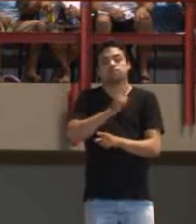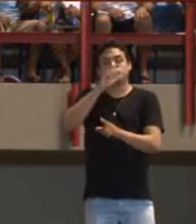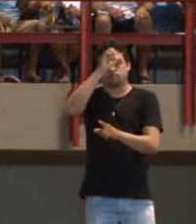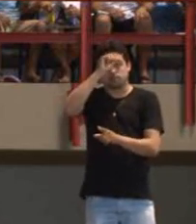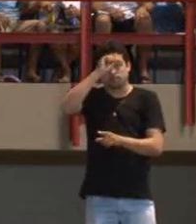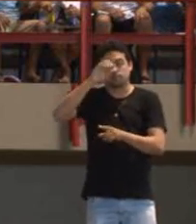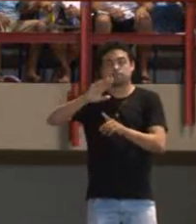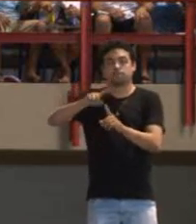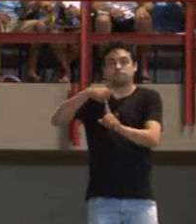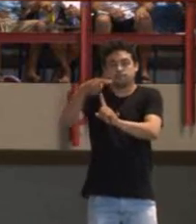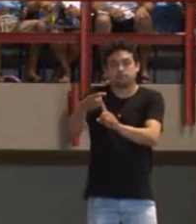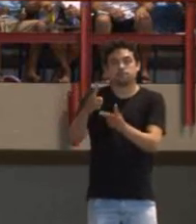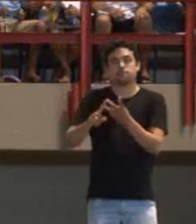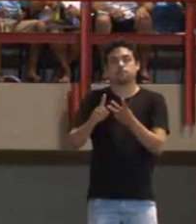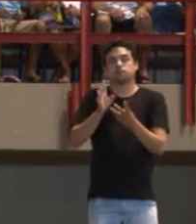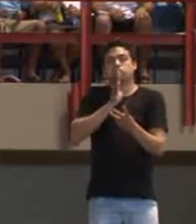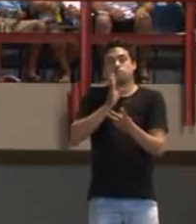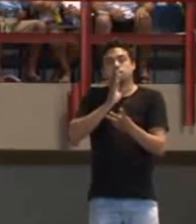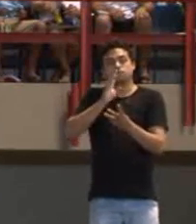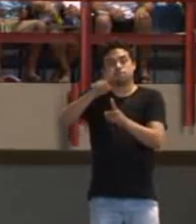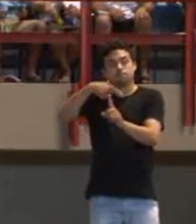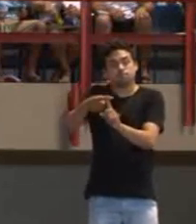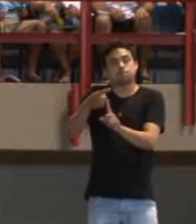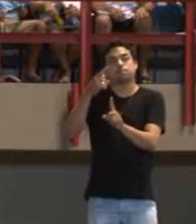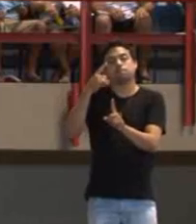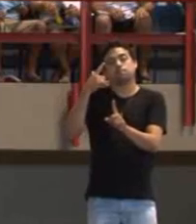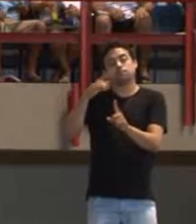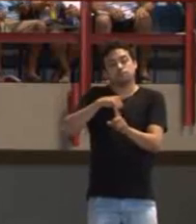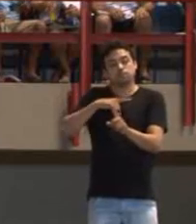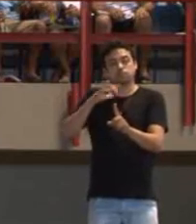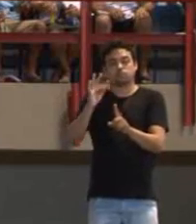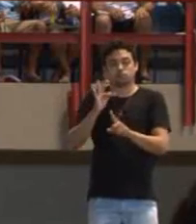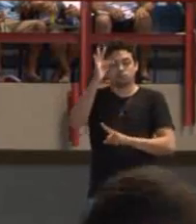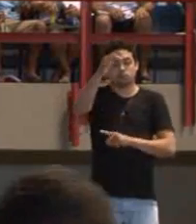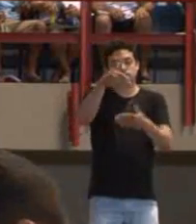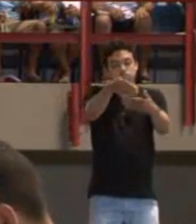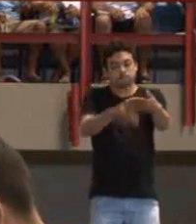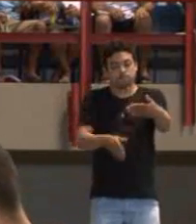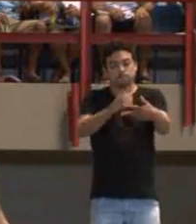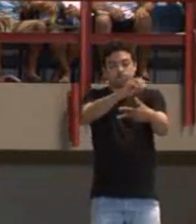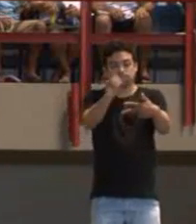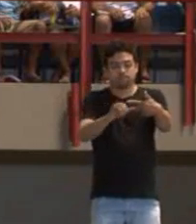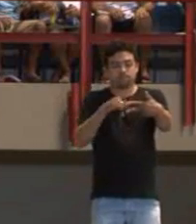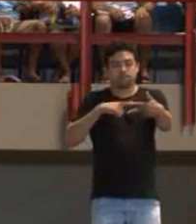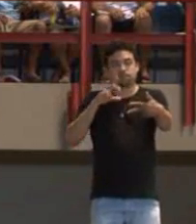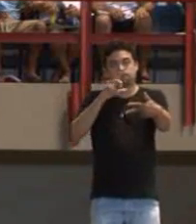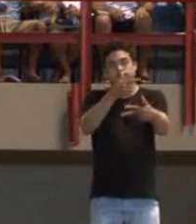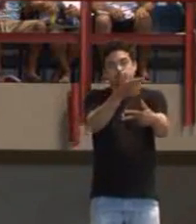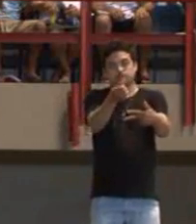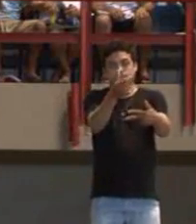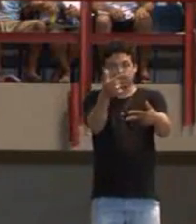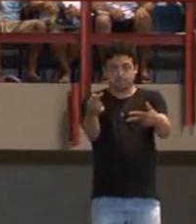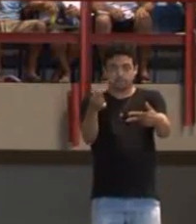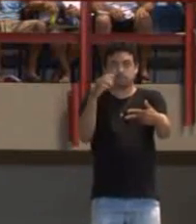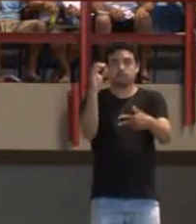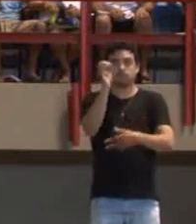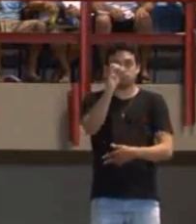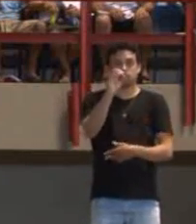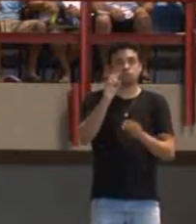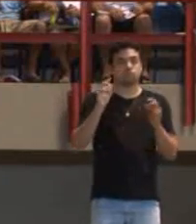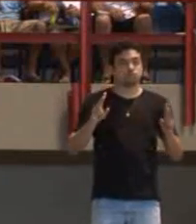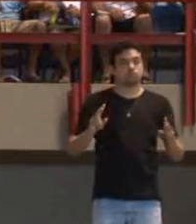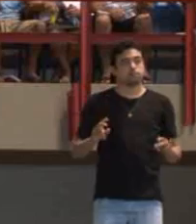vez mais, conhecer cada vez mais, preparando aí para essa prova do Enem nos dias 26 e 27 de outubro,